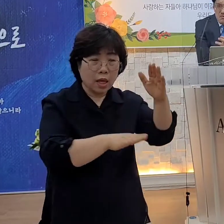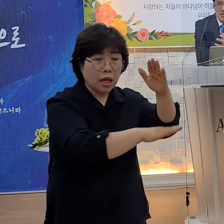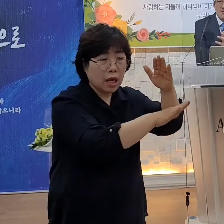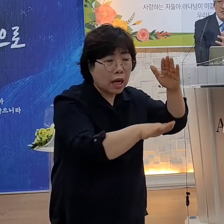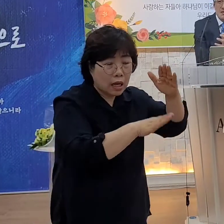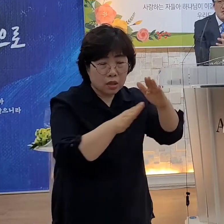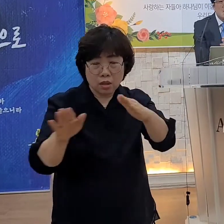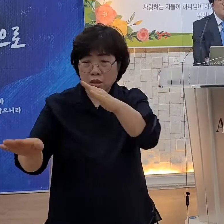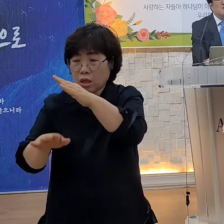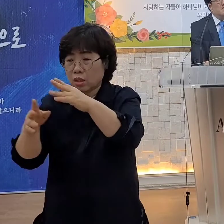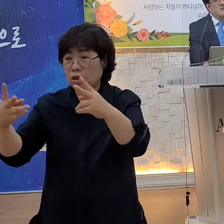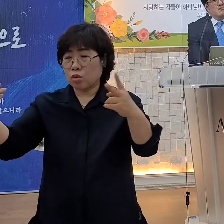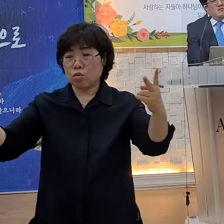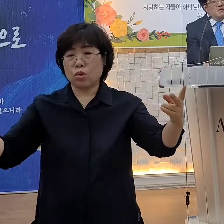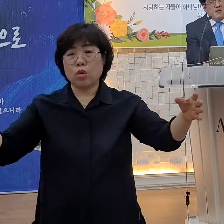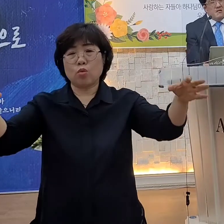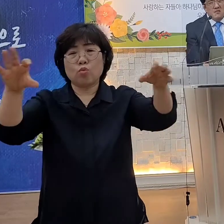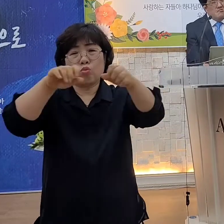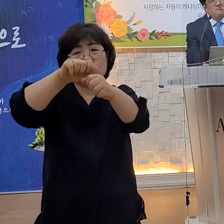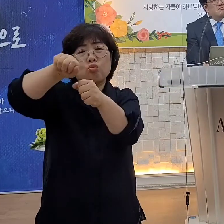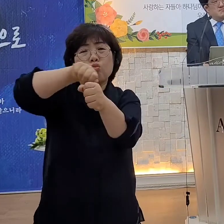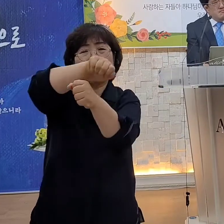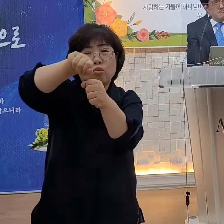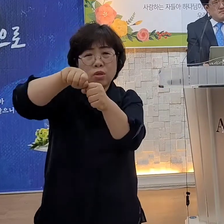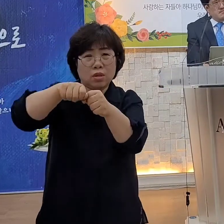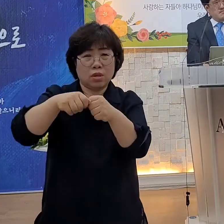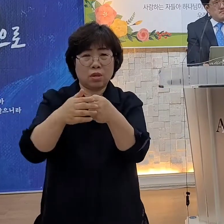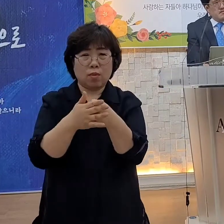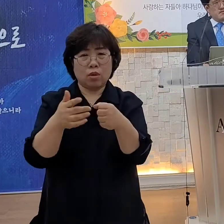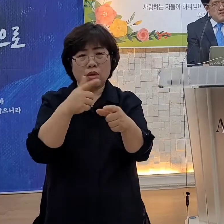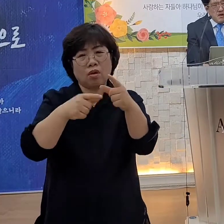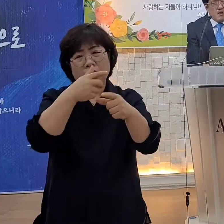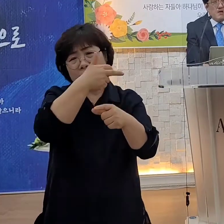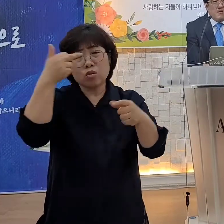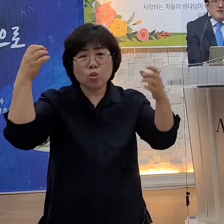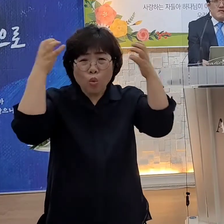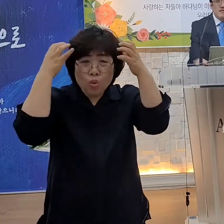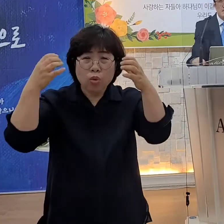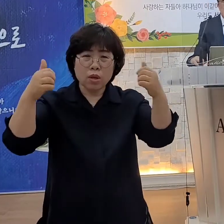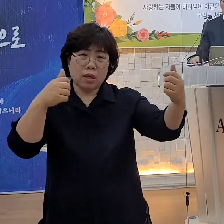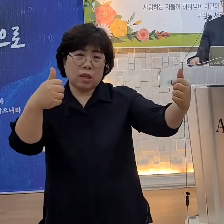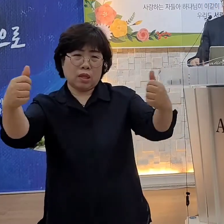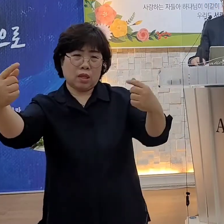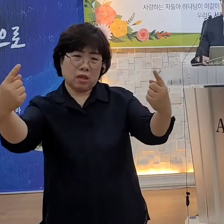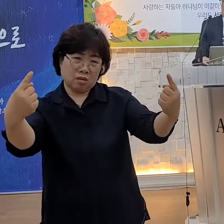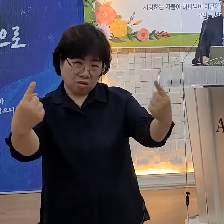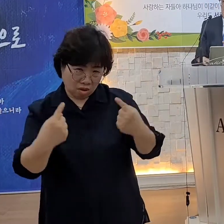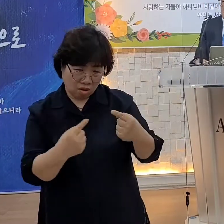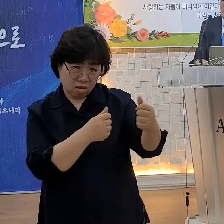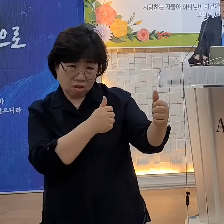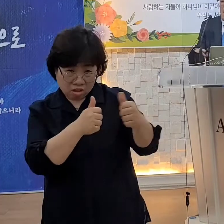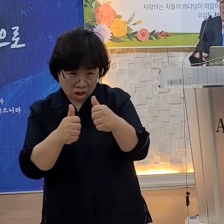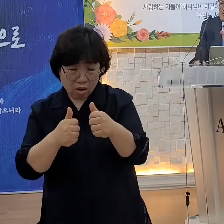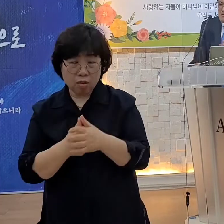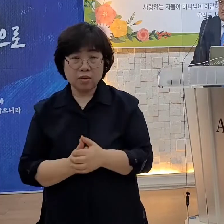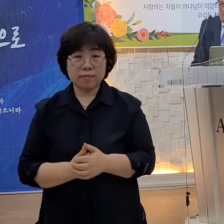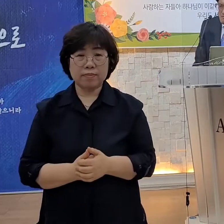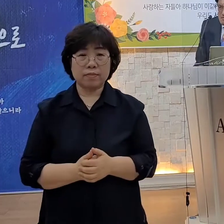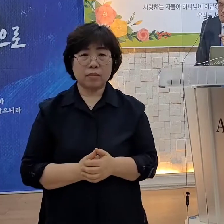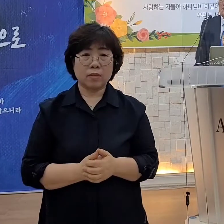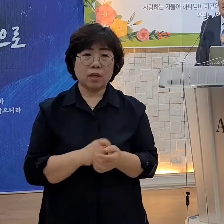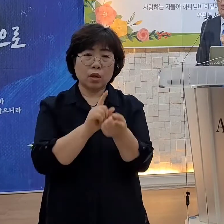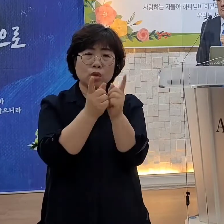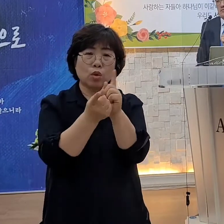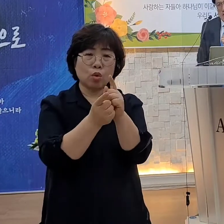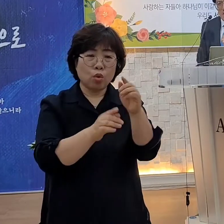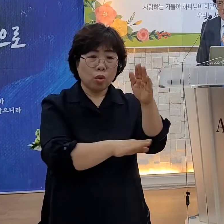가족에게 묶이는 여기서부터 여러분 얼마나 큰 고통인지 모릅니다. 이게 집안이 사실 우리 집처럼 또 잘 맞는 집도